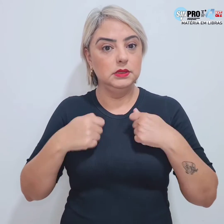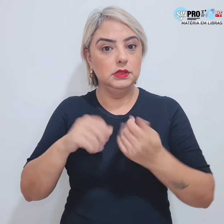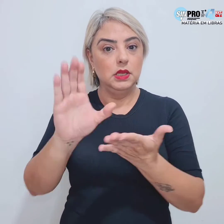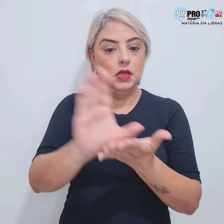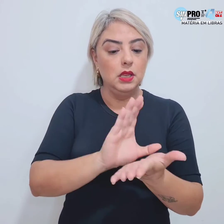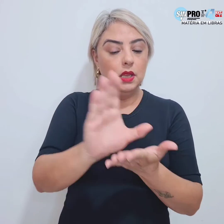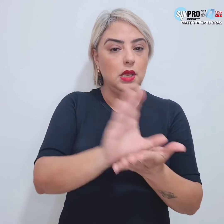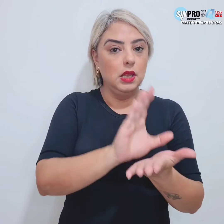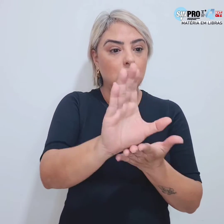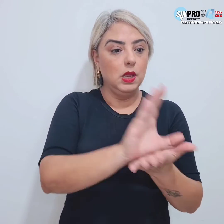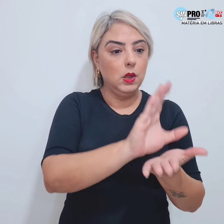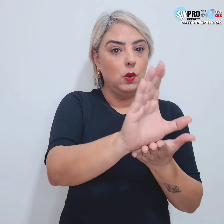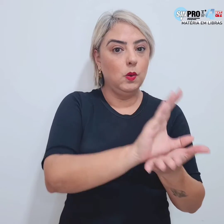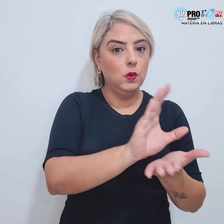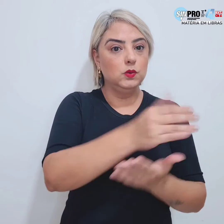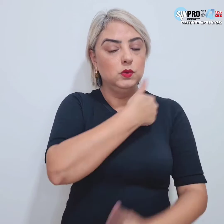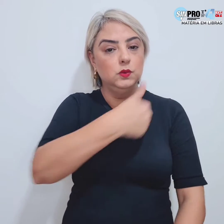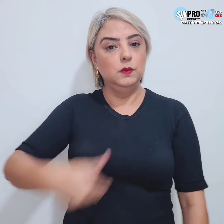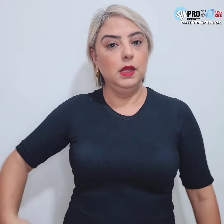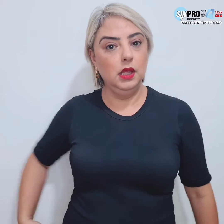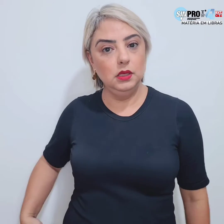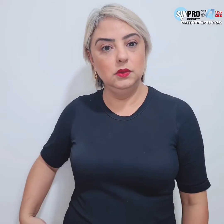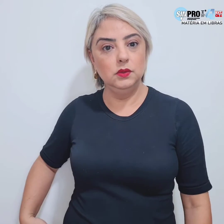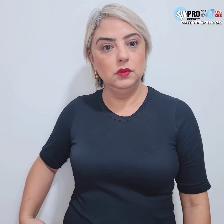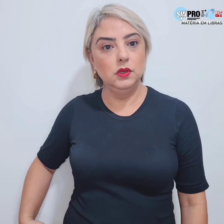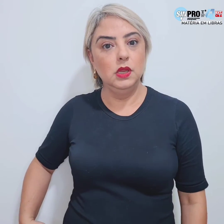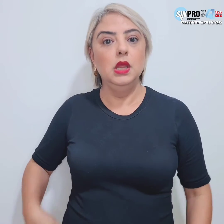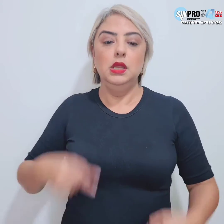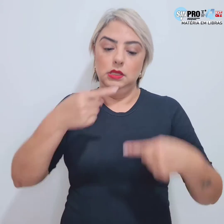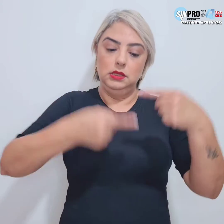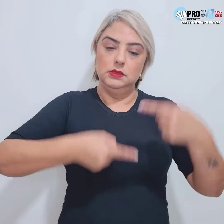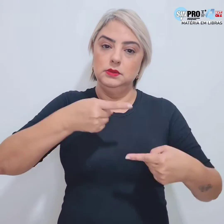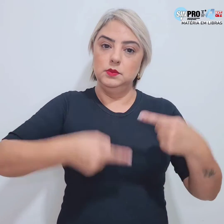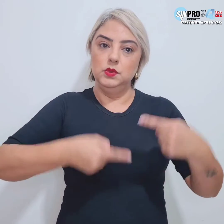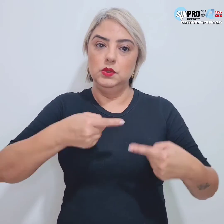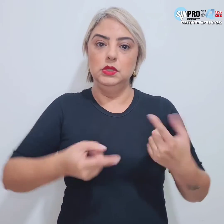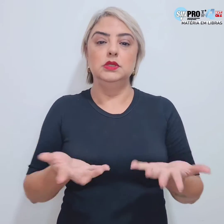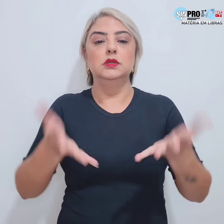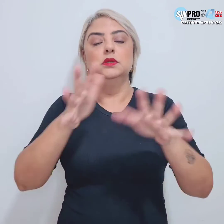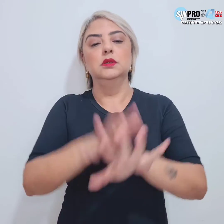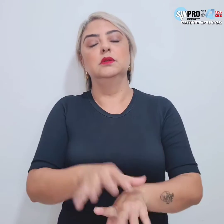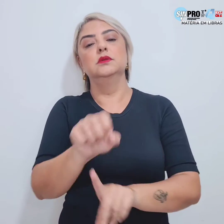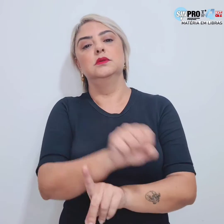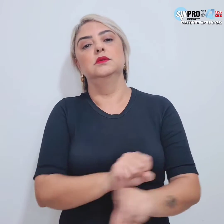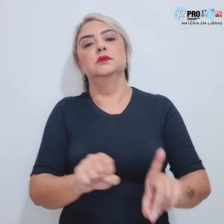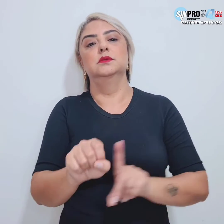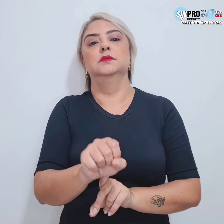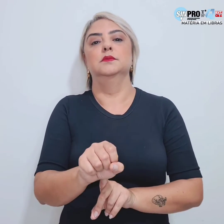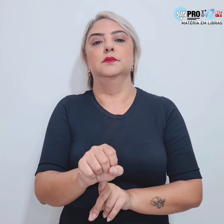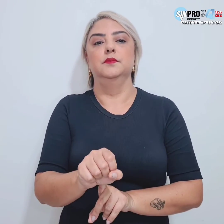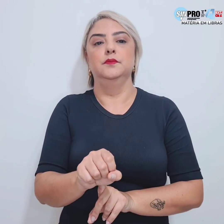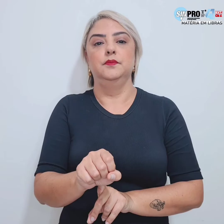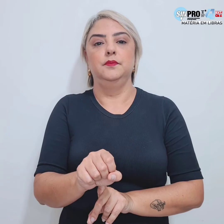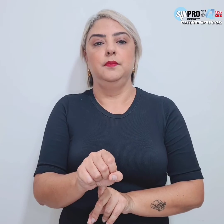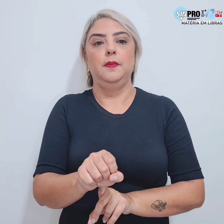financeiros do Estado e das políticas de inclusão social, de emprego,